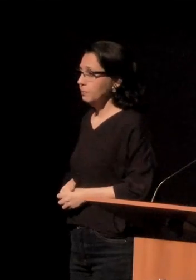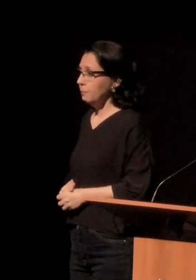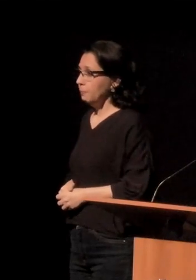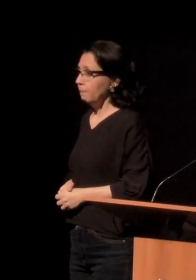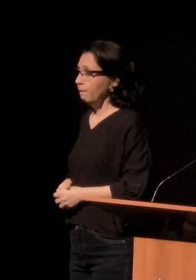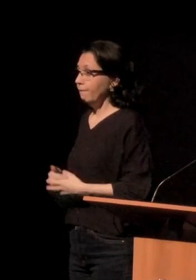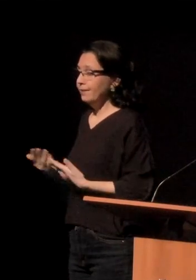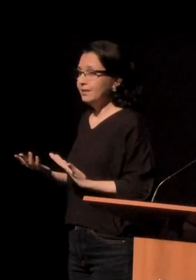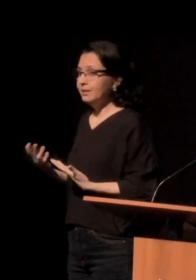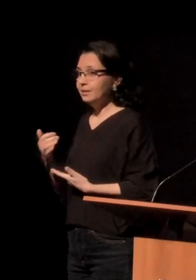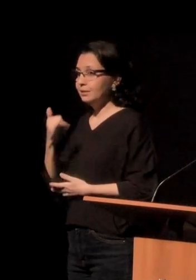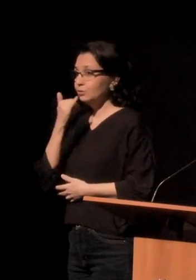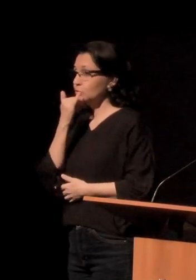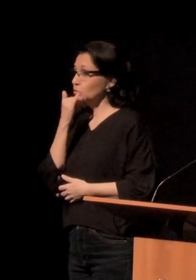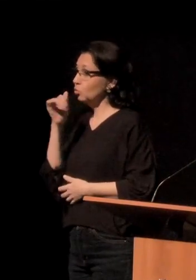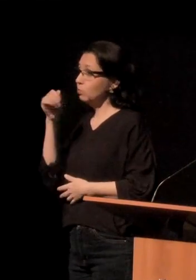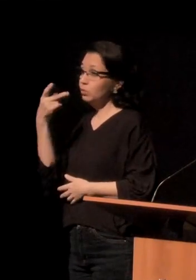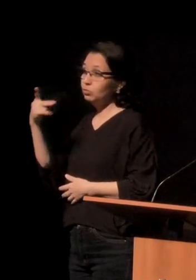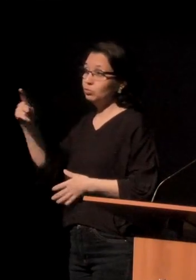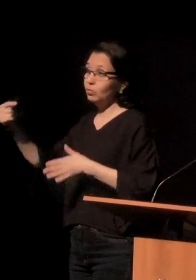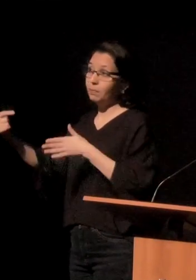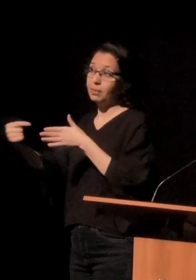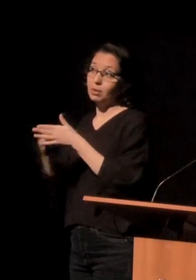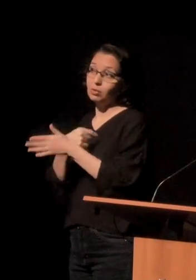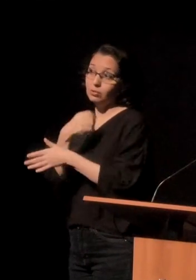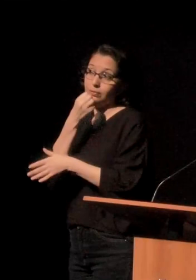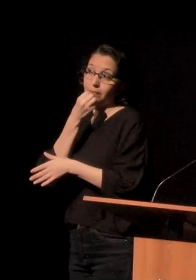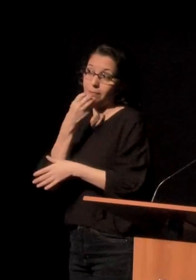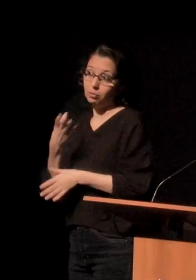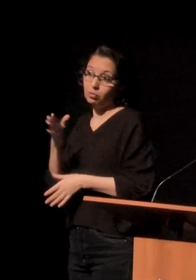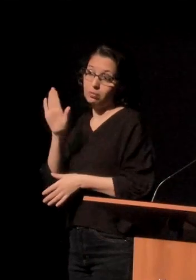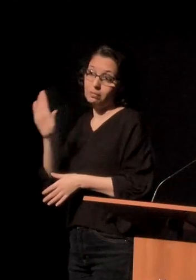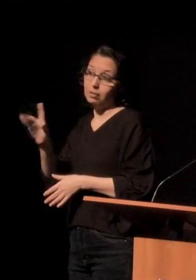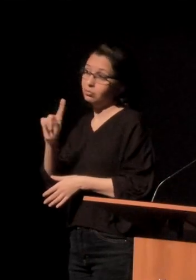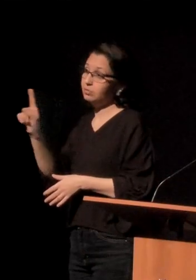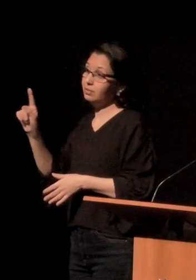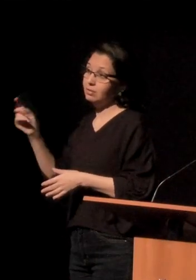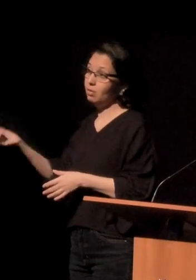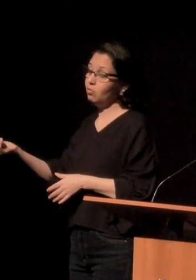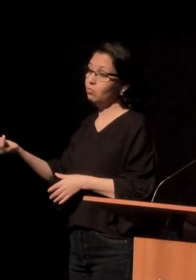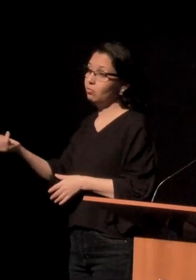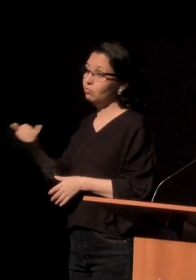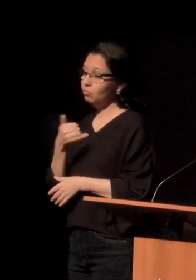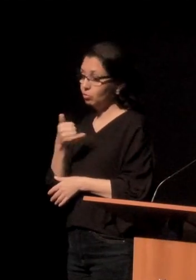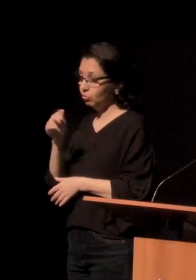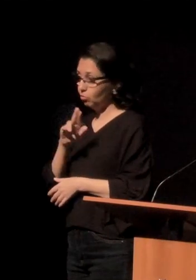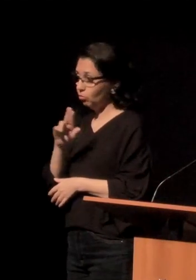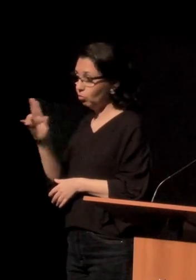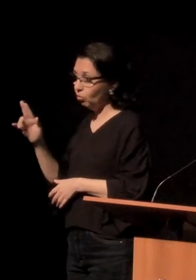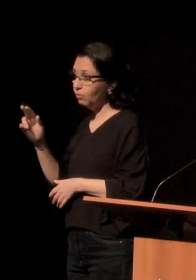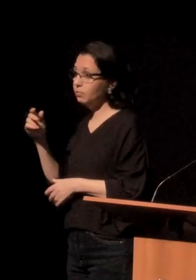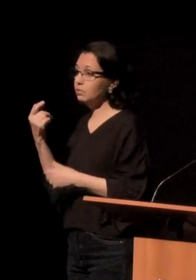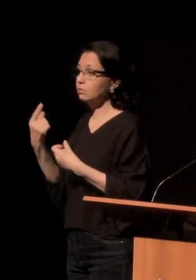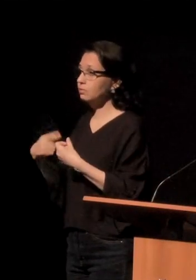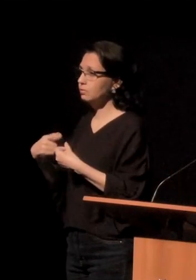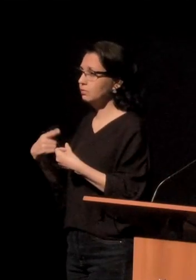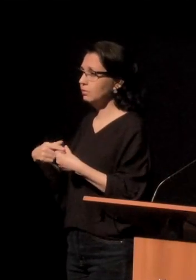pena que você fez uma excelente pergunta mas não botou nem o nome nem a cidade que se identificar